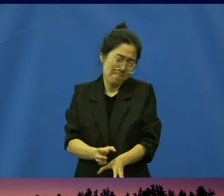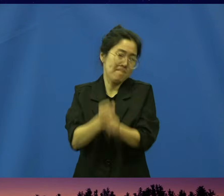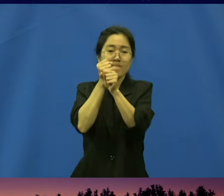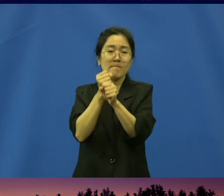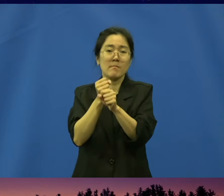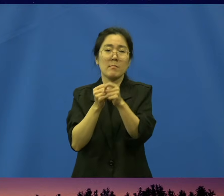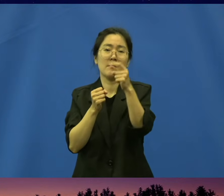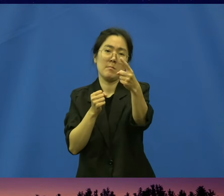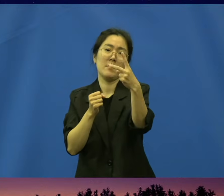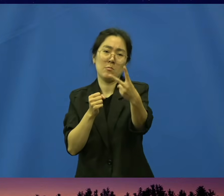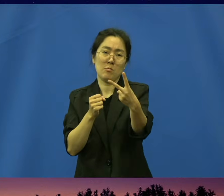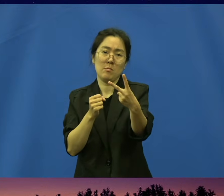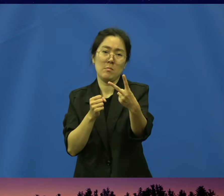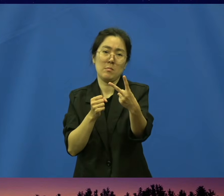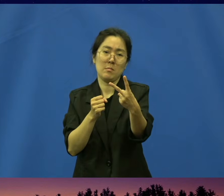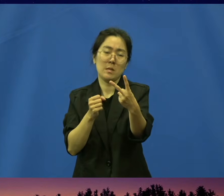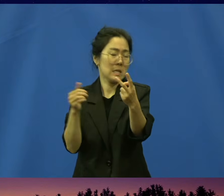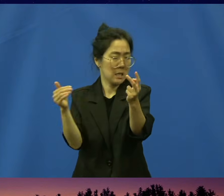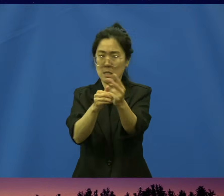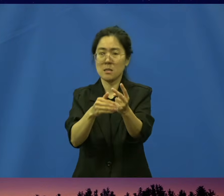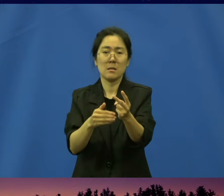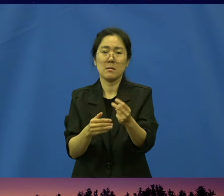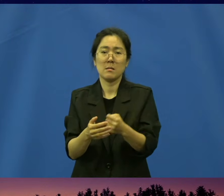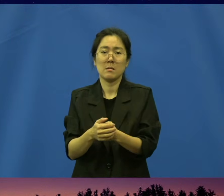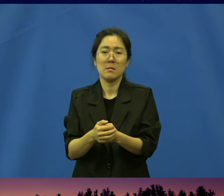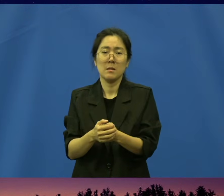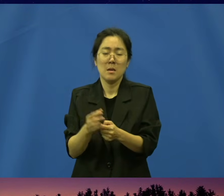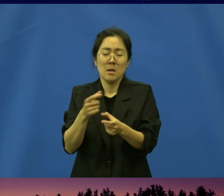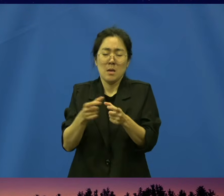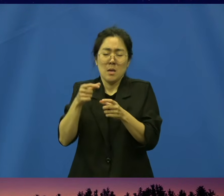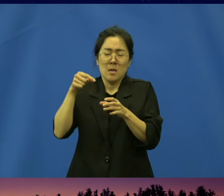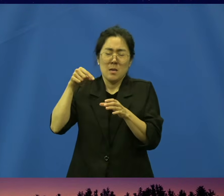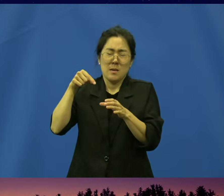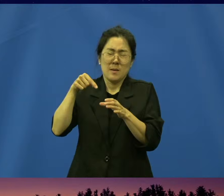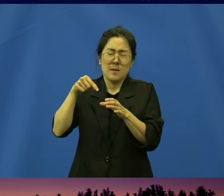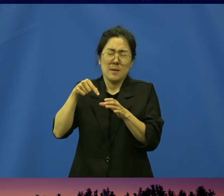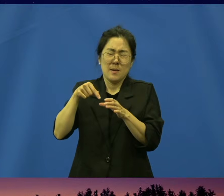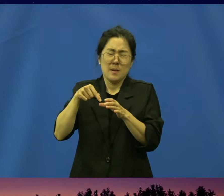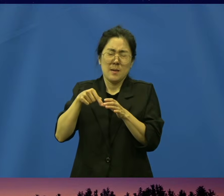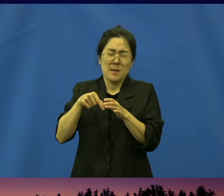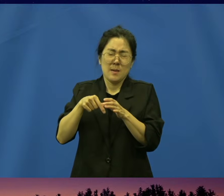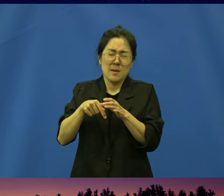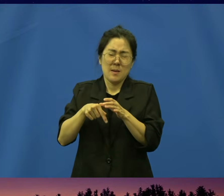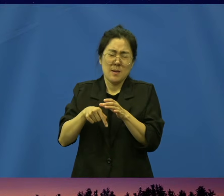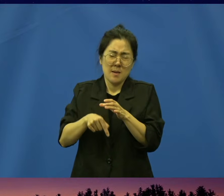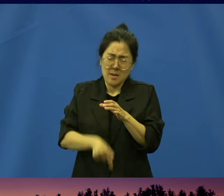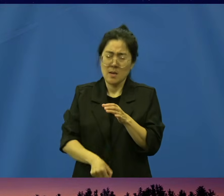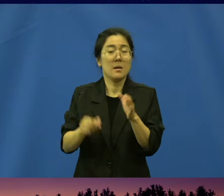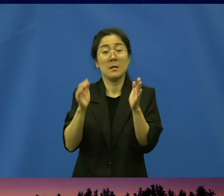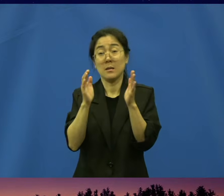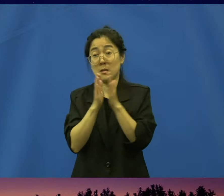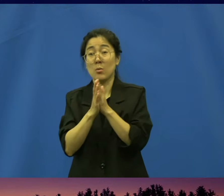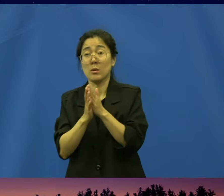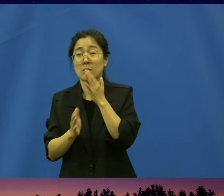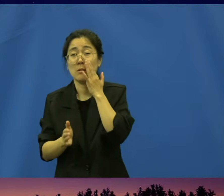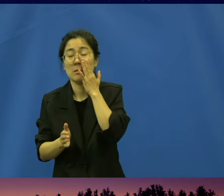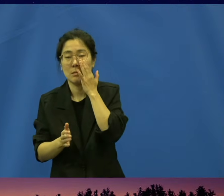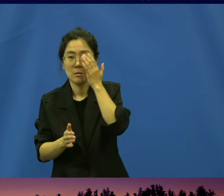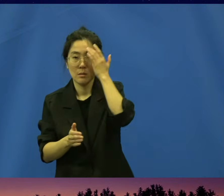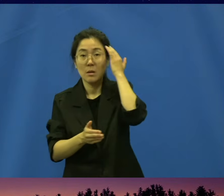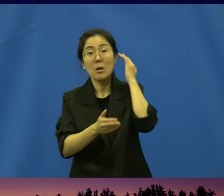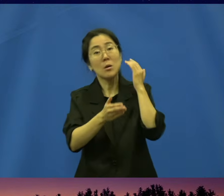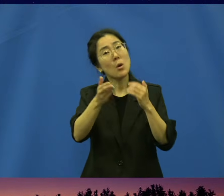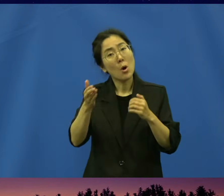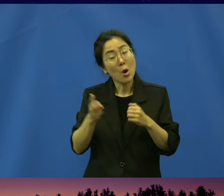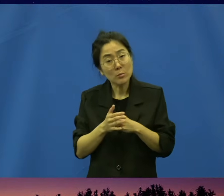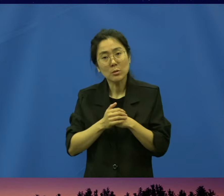그러니까 주님께서 하신 기도가 얼마나 의미심장한가 하는 것을 알 수 있습니다. 오늘 제가 여러분께 드리는 설교는 우리가